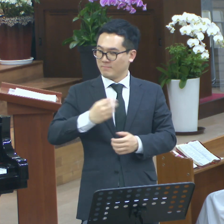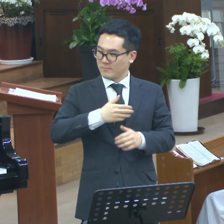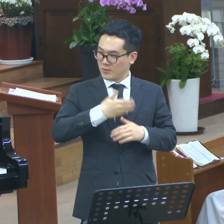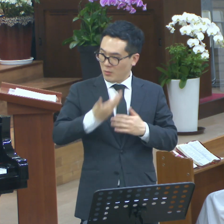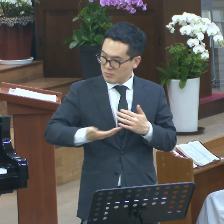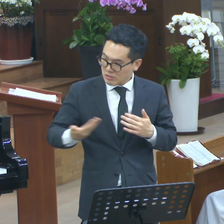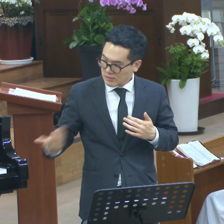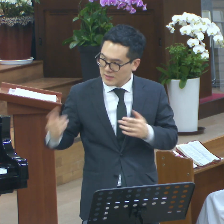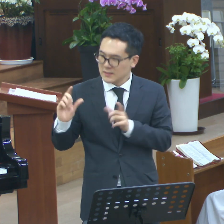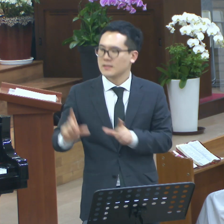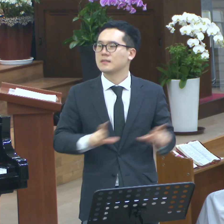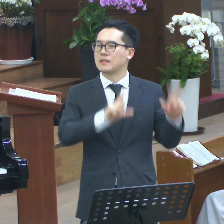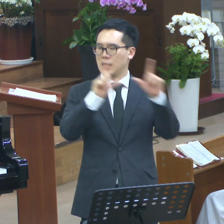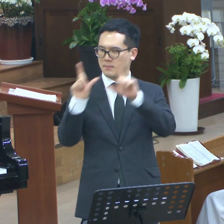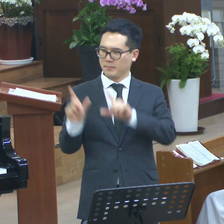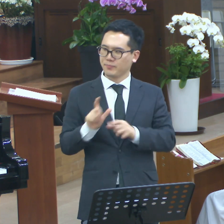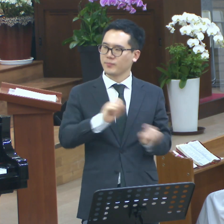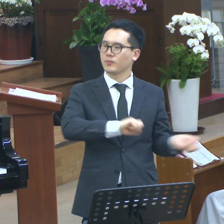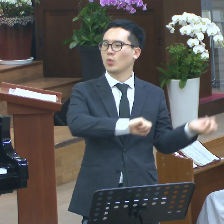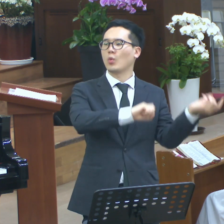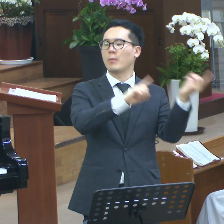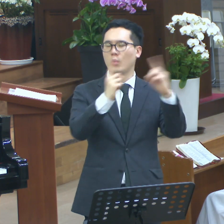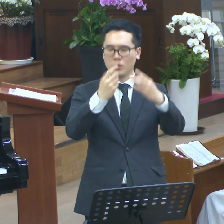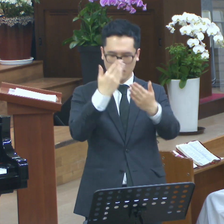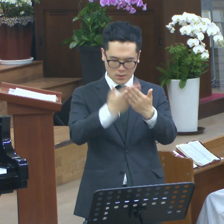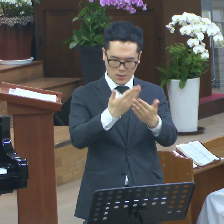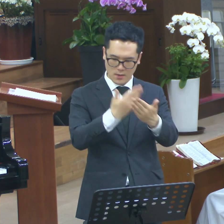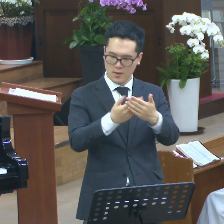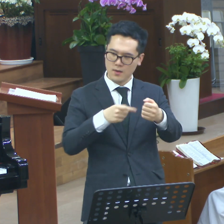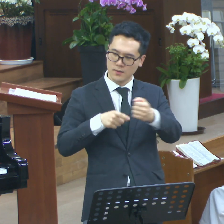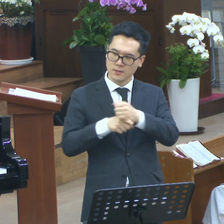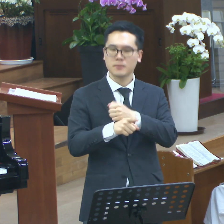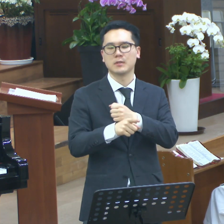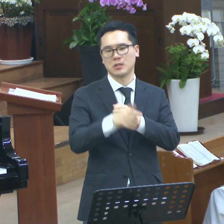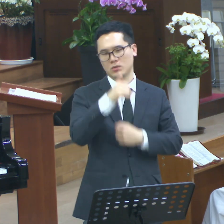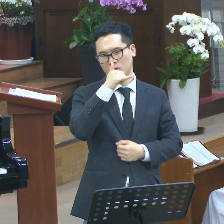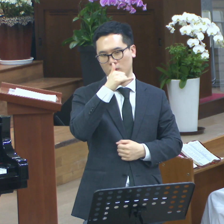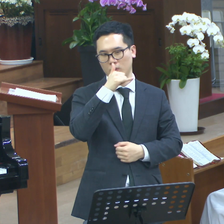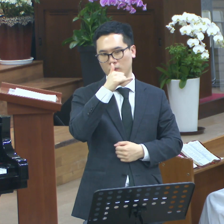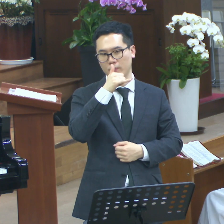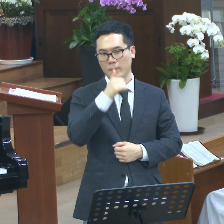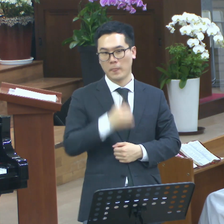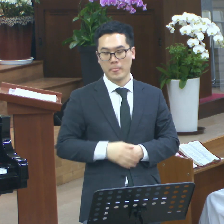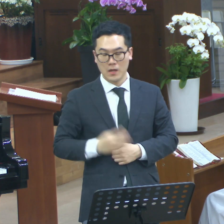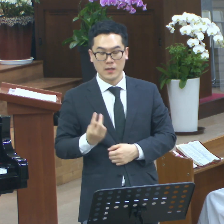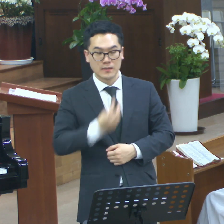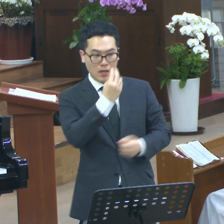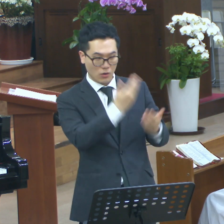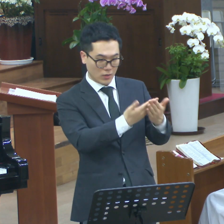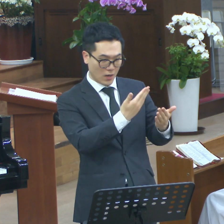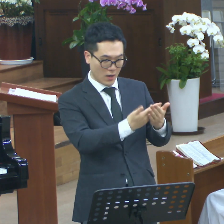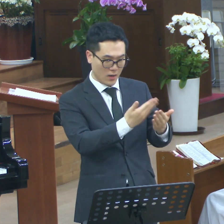해주십시오. 자, 그런 뜻이에요. 살려달라는 말은 참되고 복되고